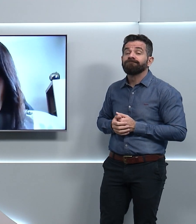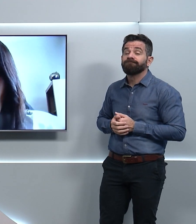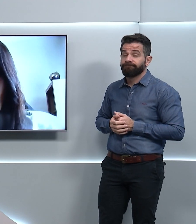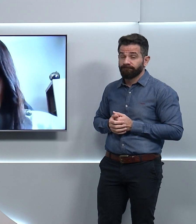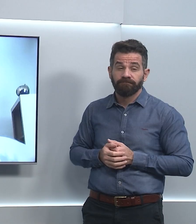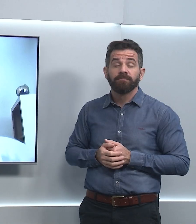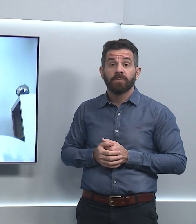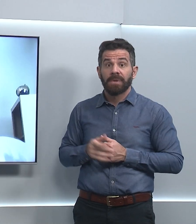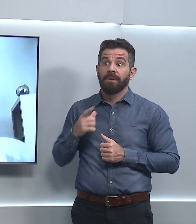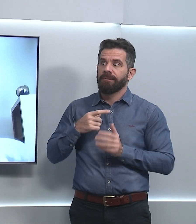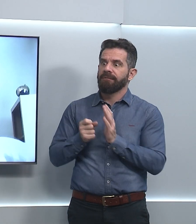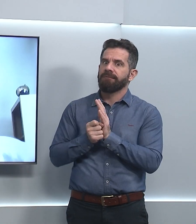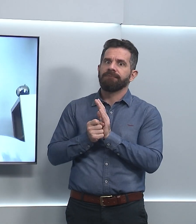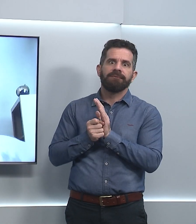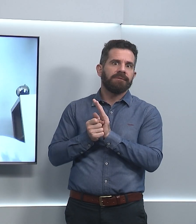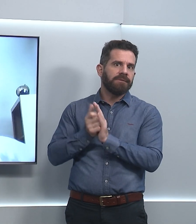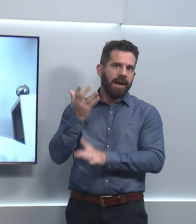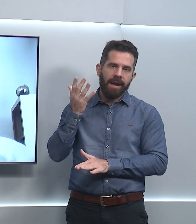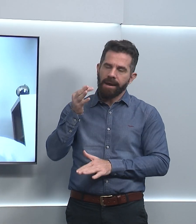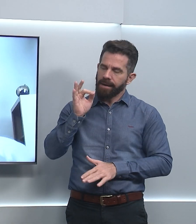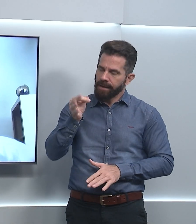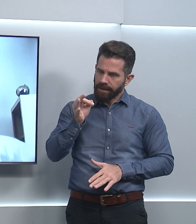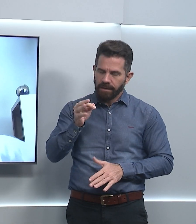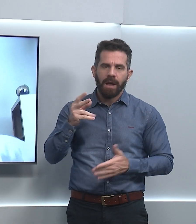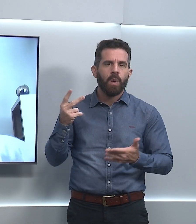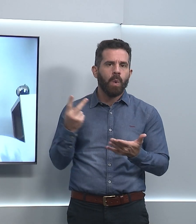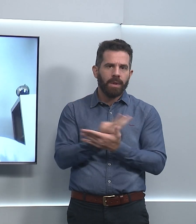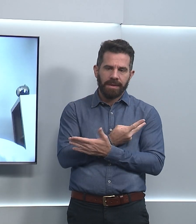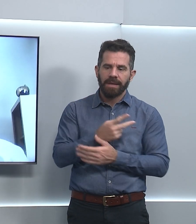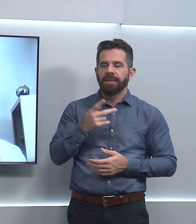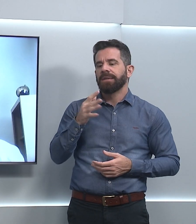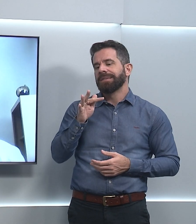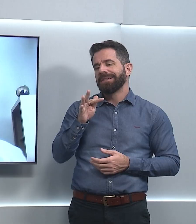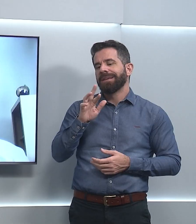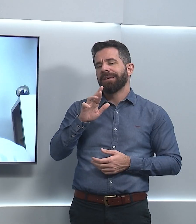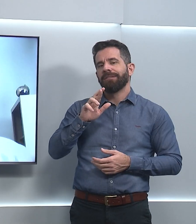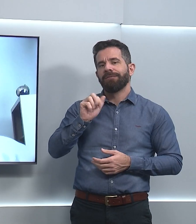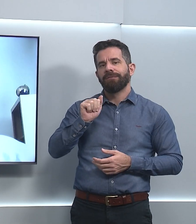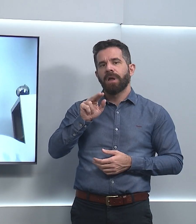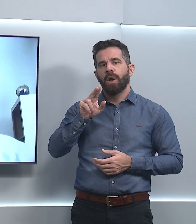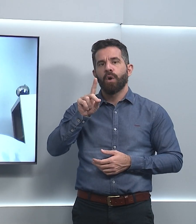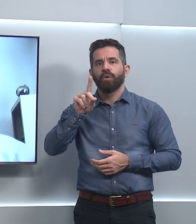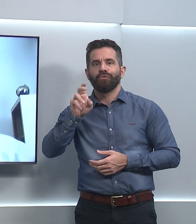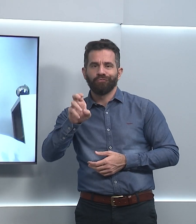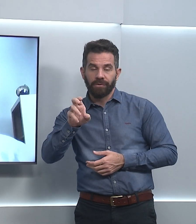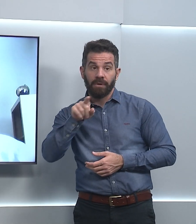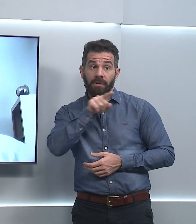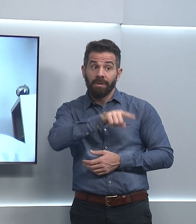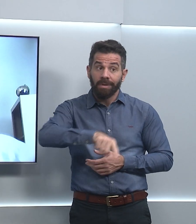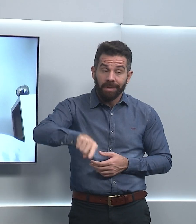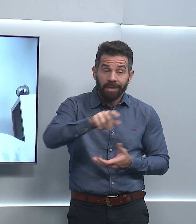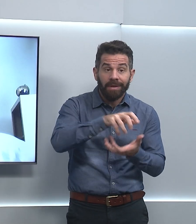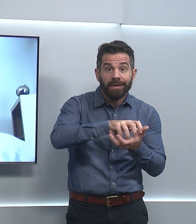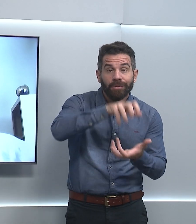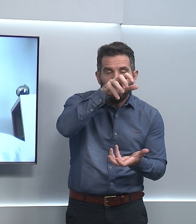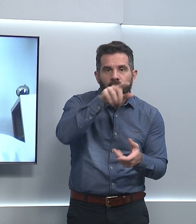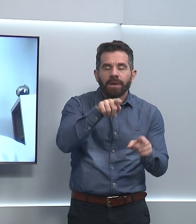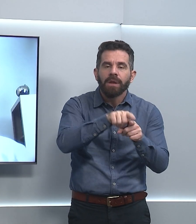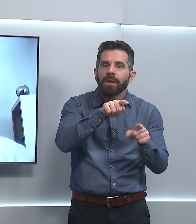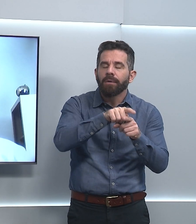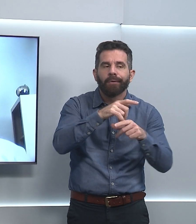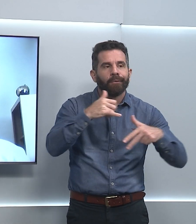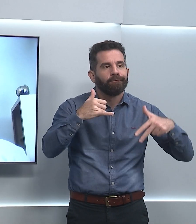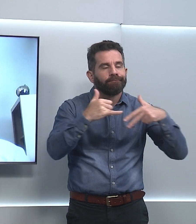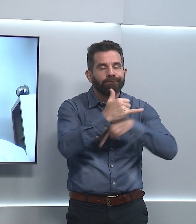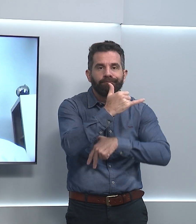os idosos eles estão sendo vítimas, Como os idosos eles são hipervulneráveis,